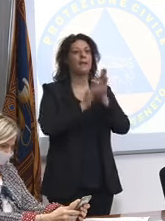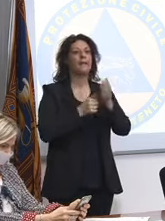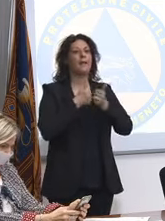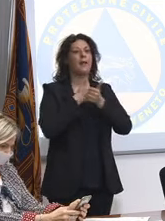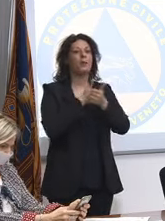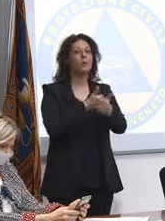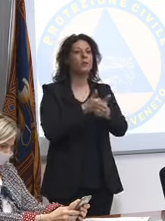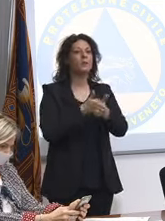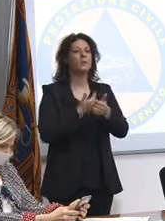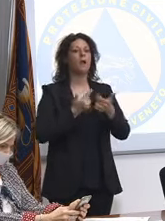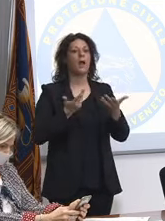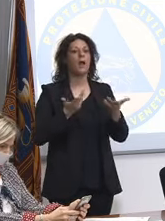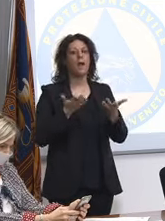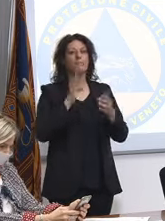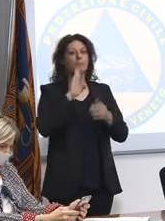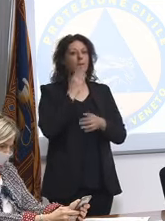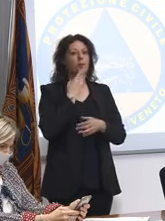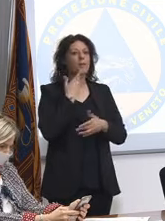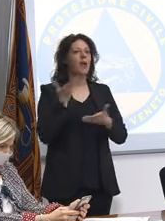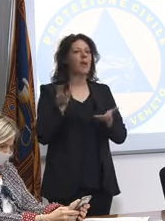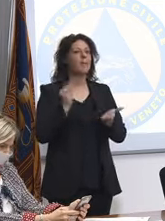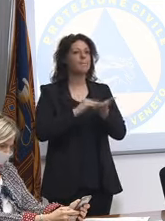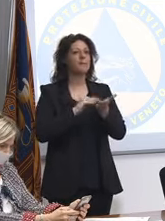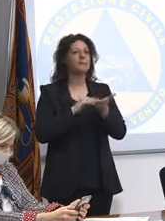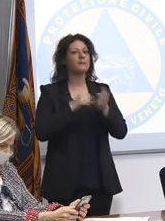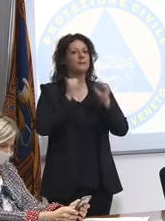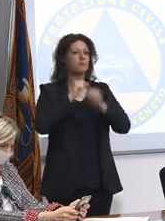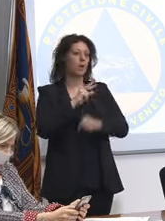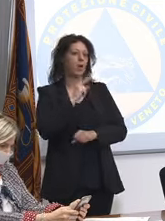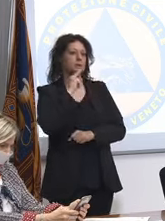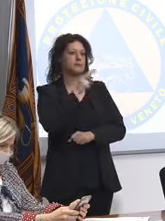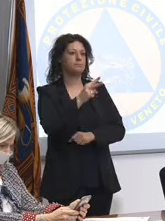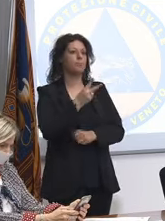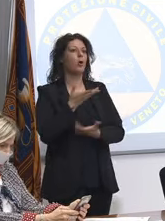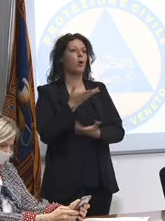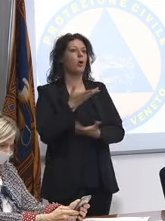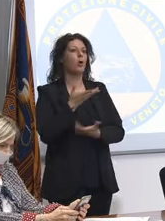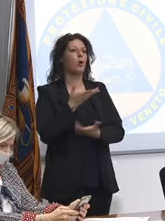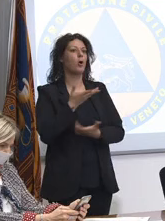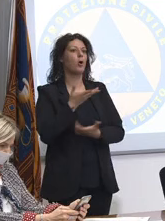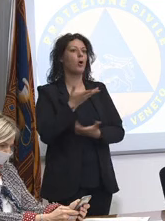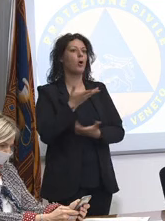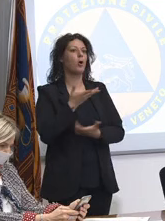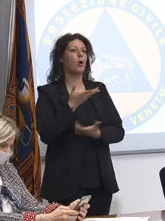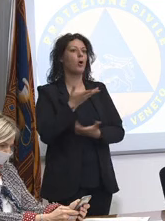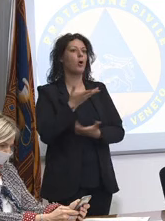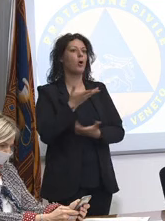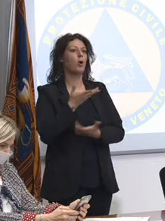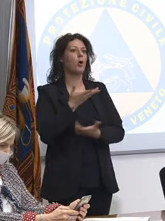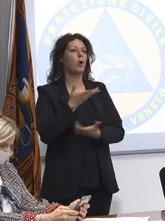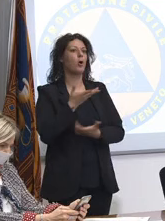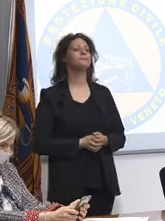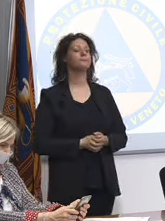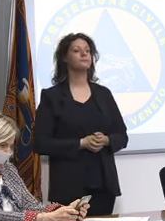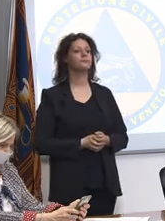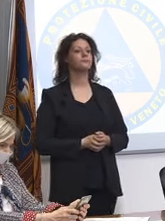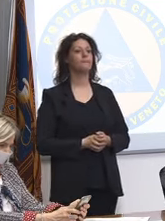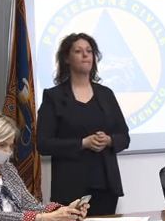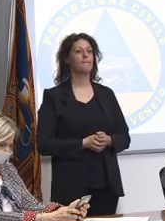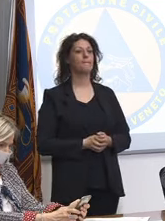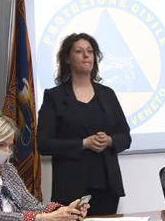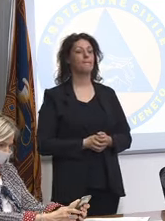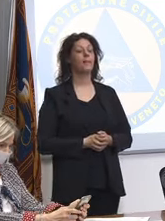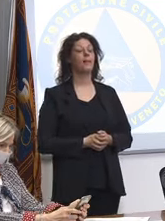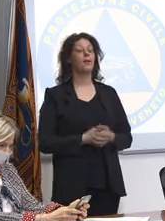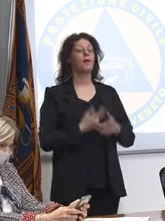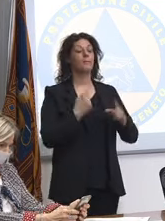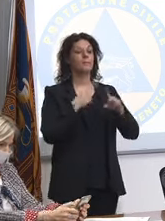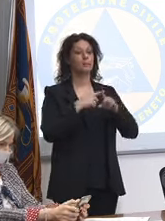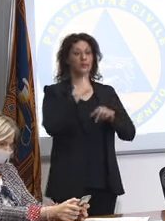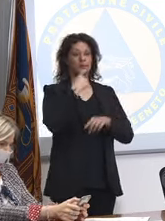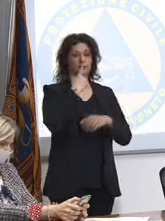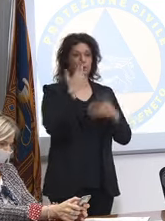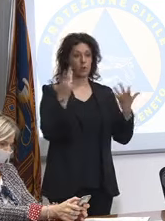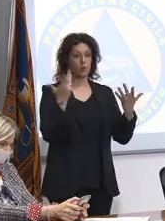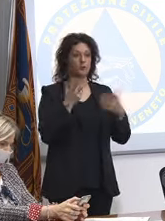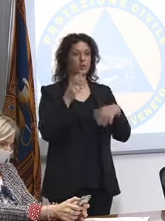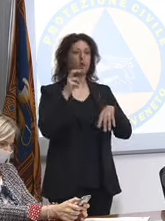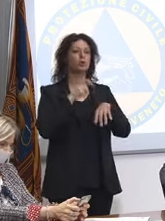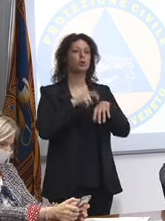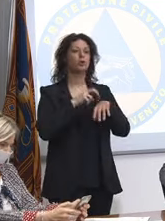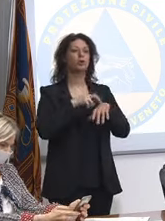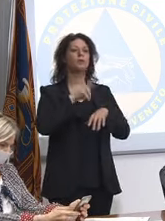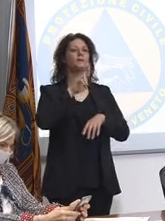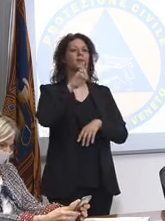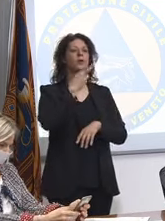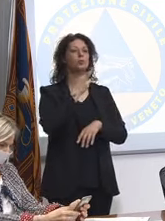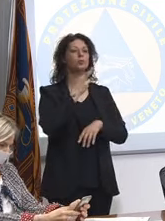fortuna, perché sennò dopo dovevo rispondere, io ho delle robe magari che posso non sapere bene. Dall'altro dico che la dottoressa Russo